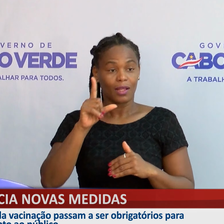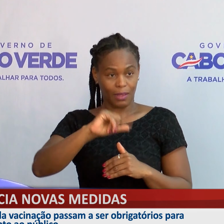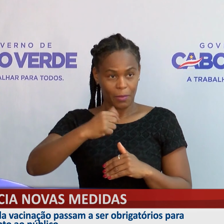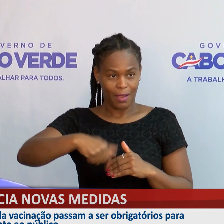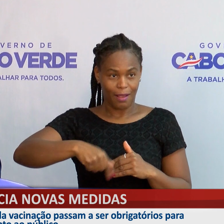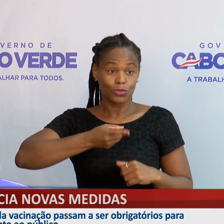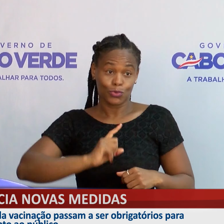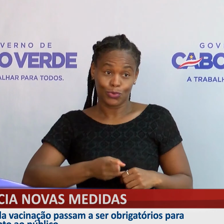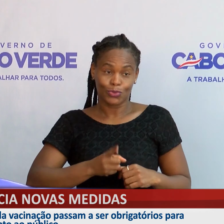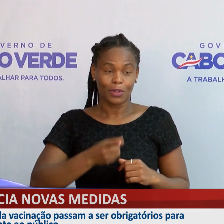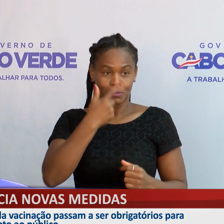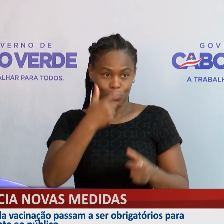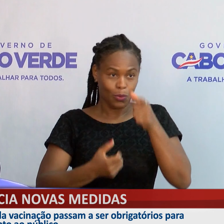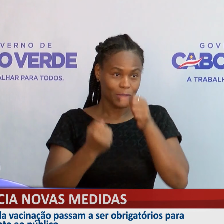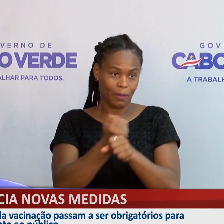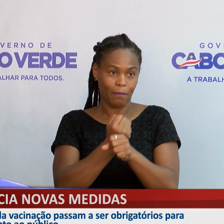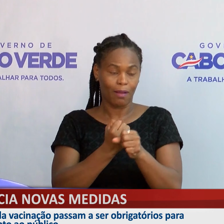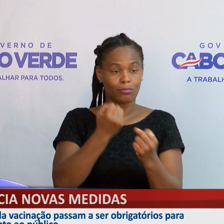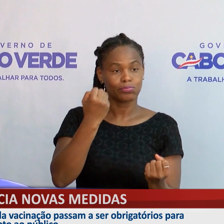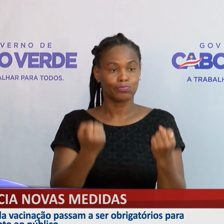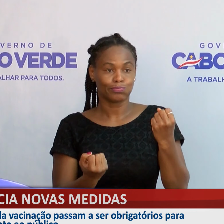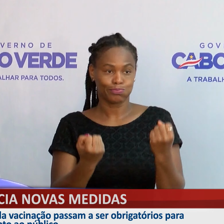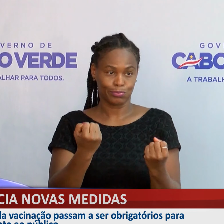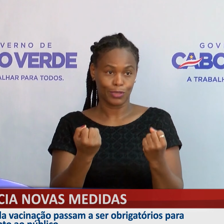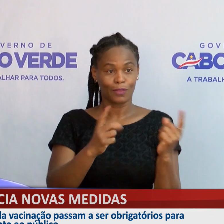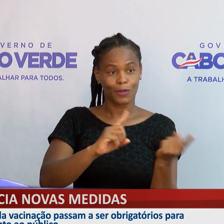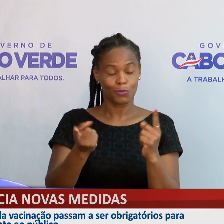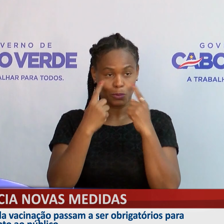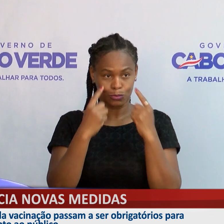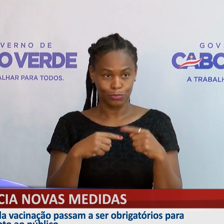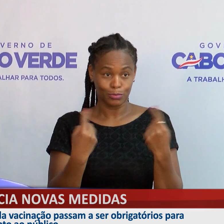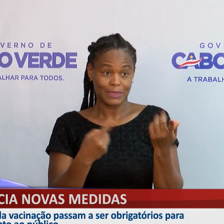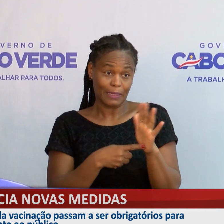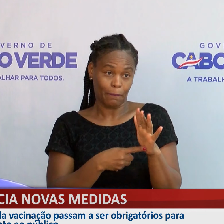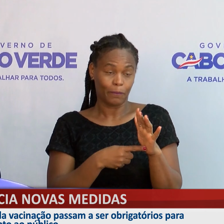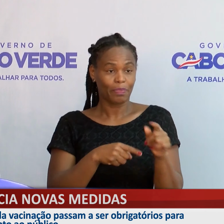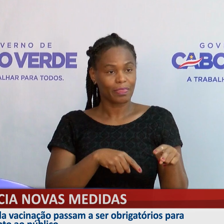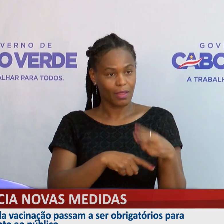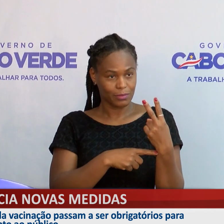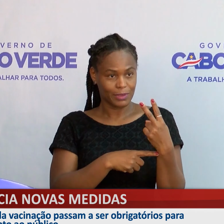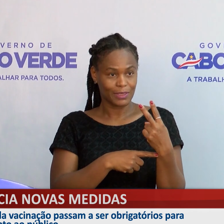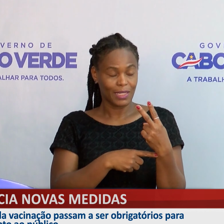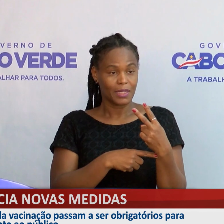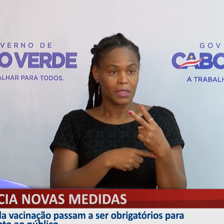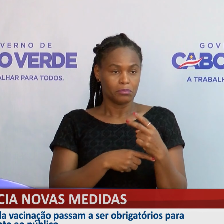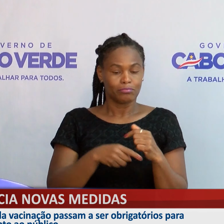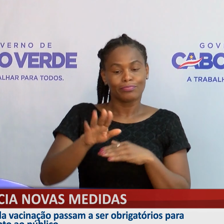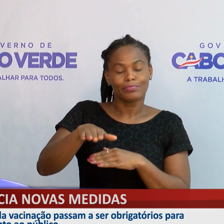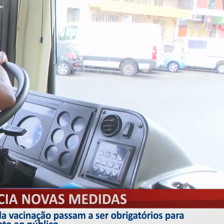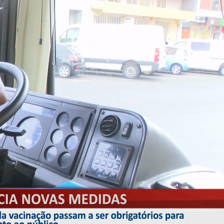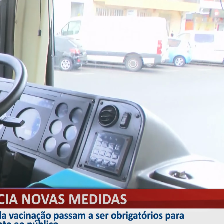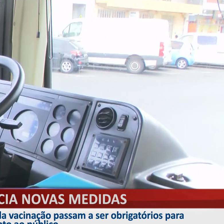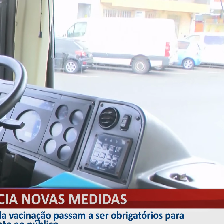ainda exigida aos condutores dos transportes públicos de passageiros, designadamente de táxis, iates e